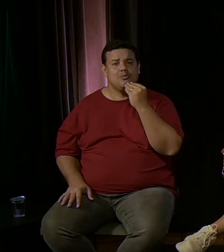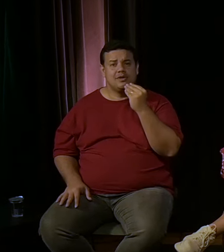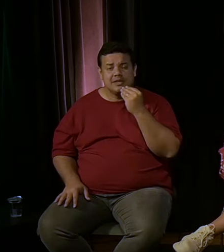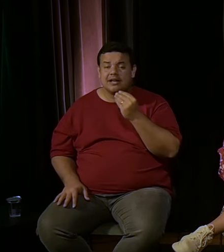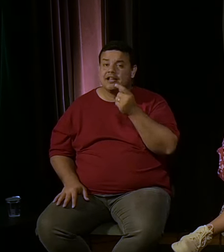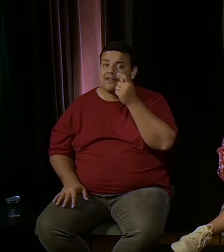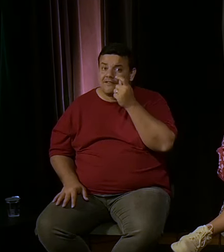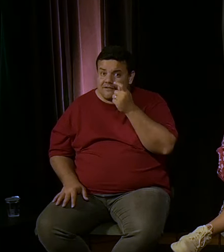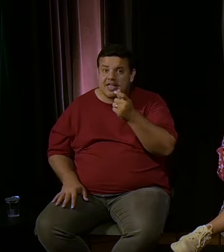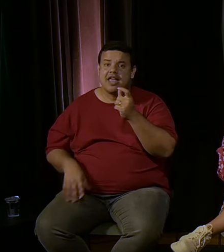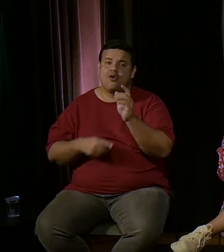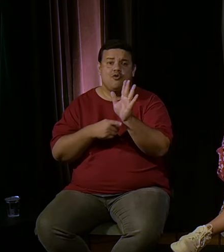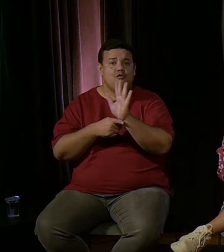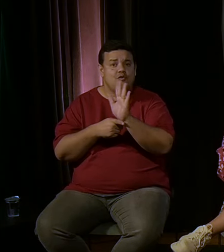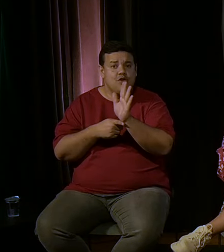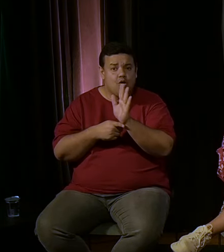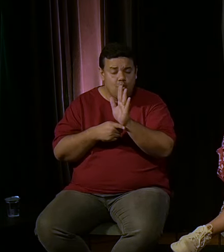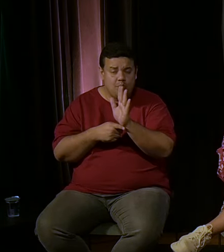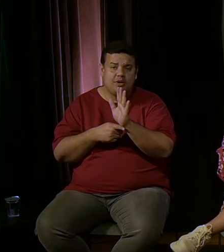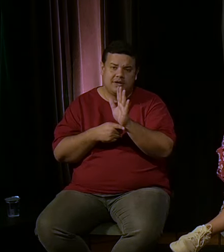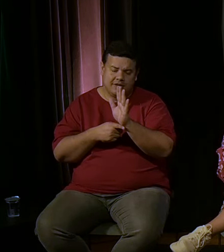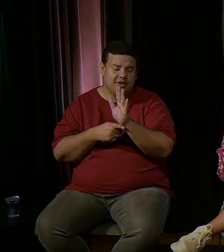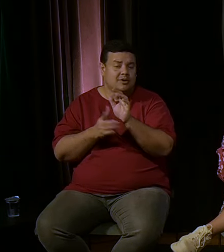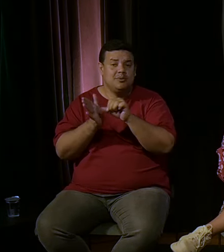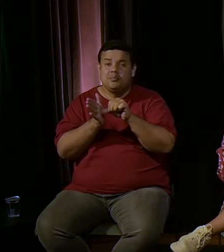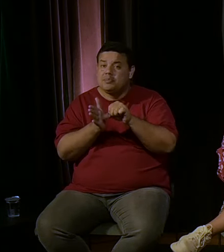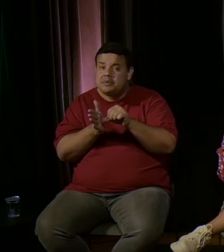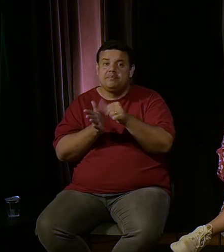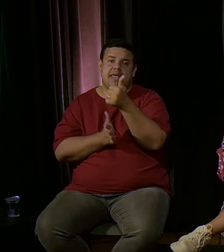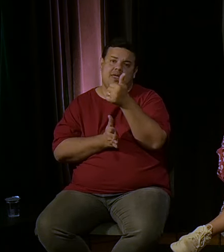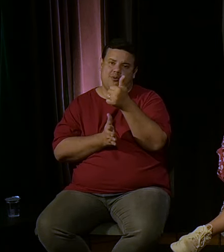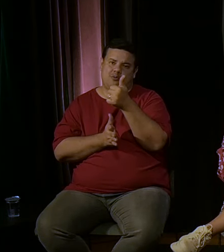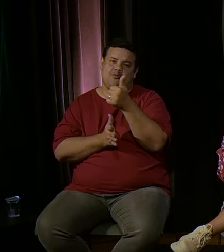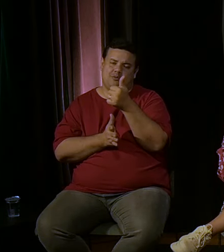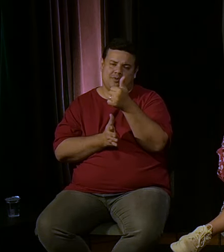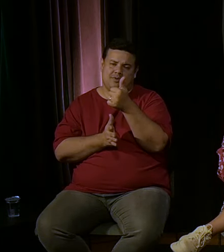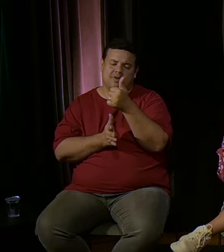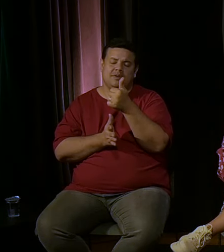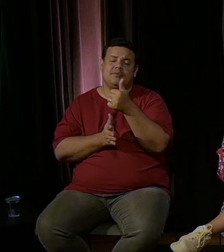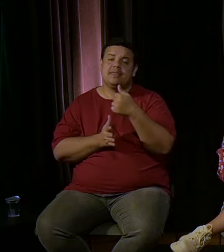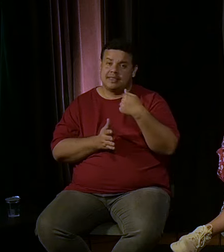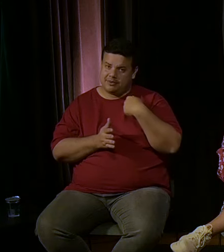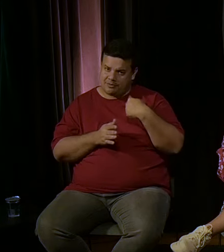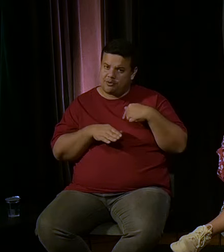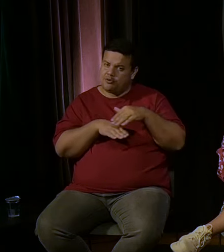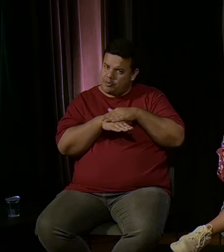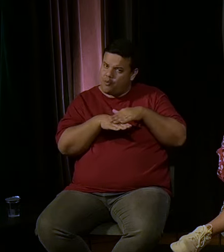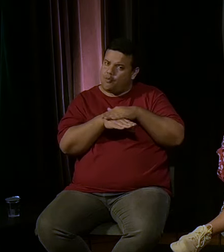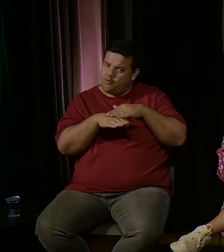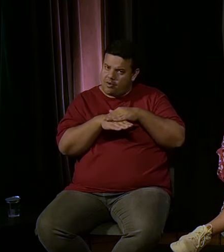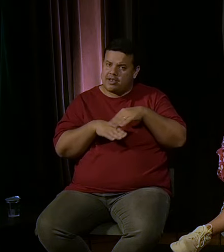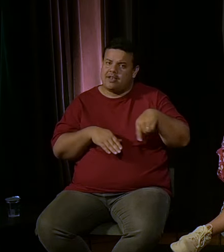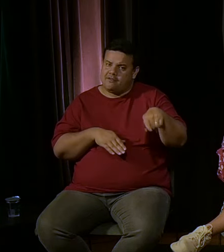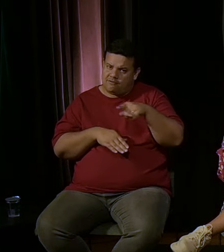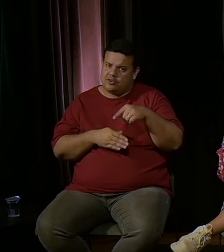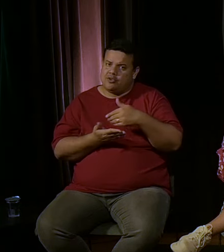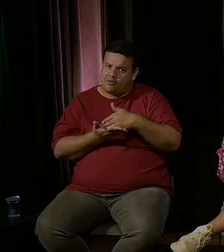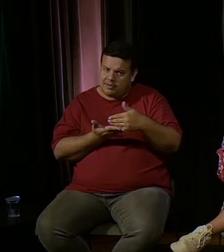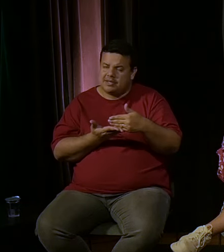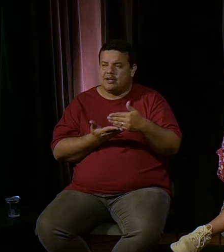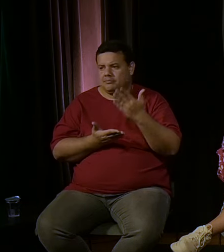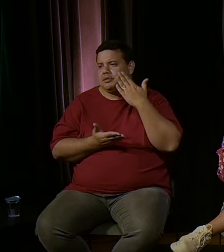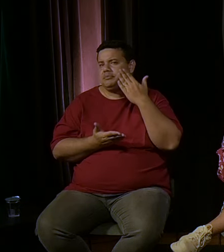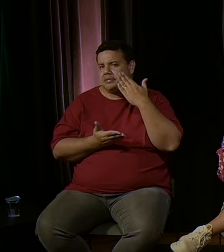um filme, o primeiro. E também aí eu vou entrar numa conversa que vocês... eu sei que